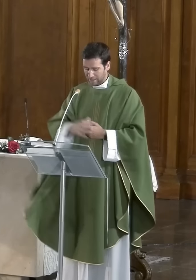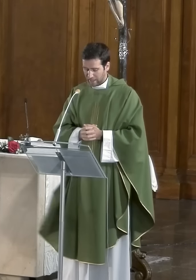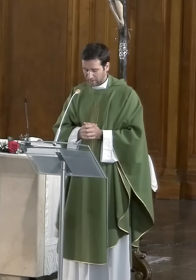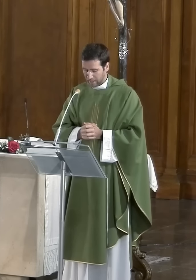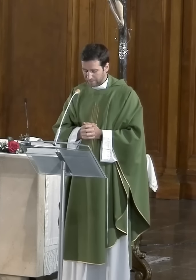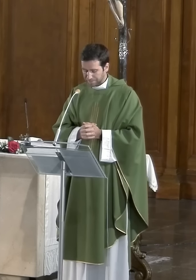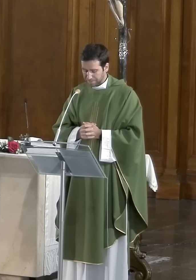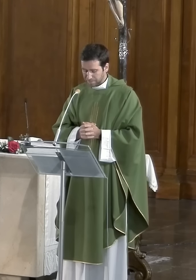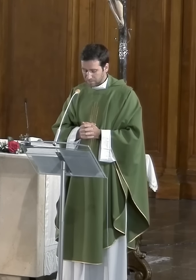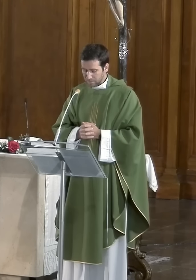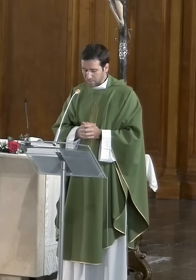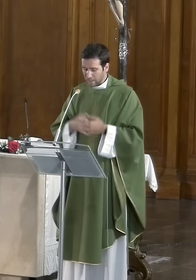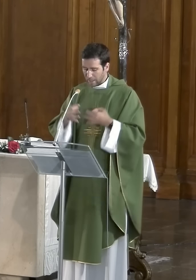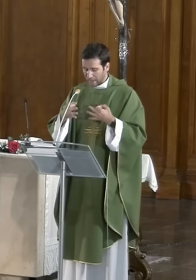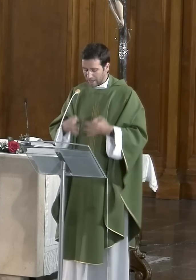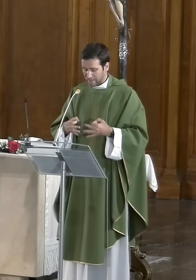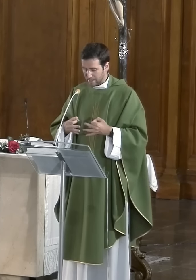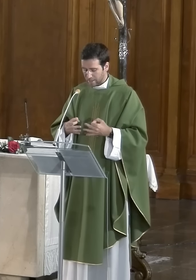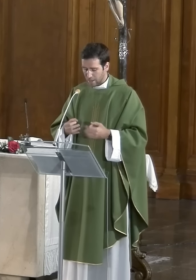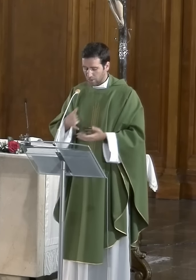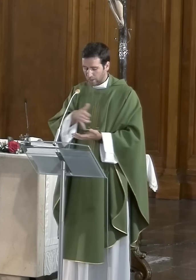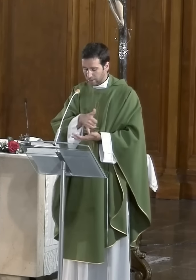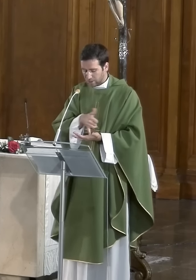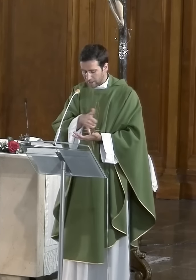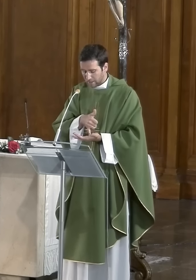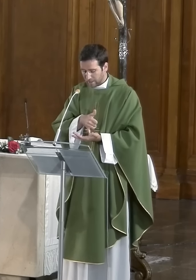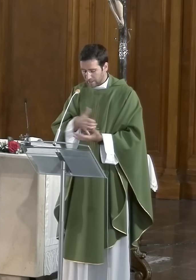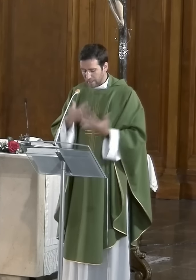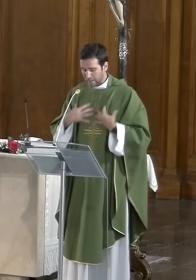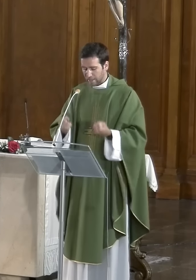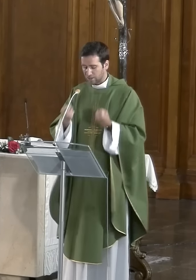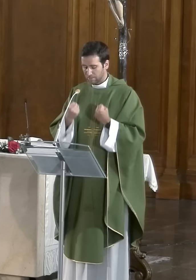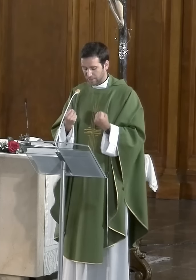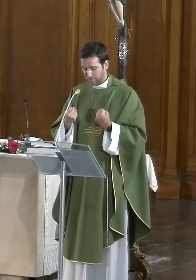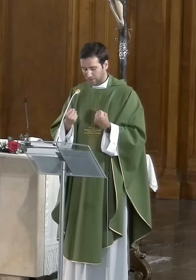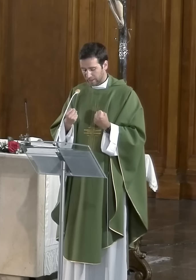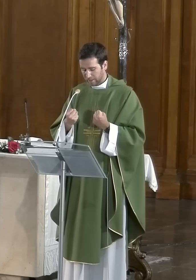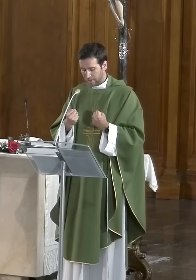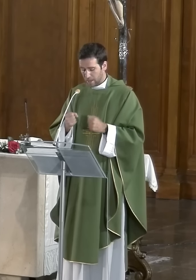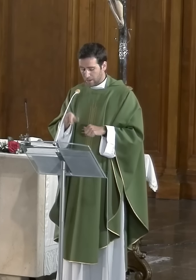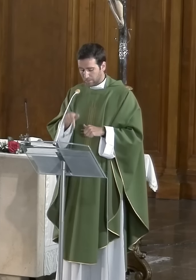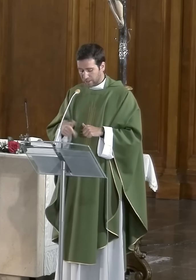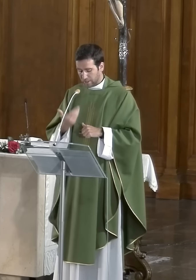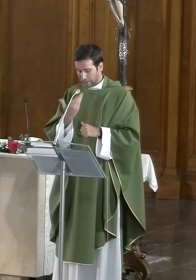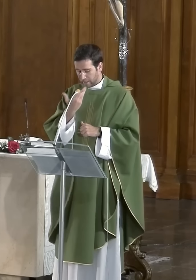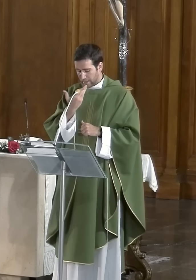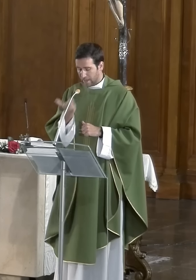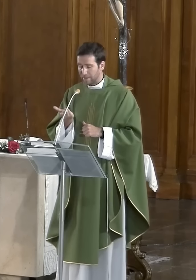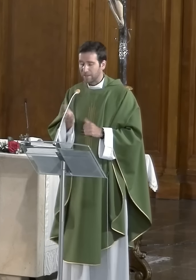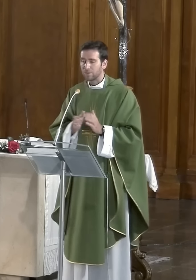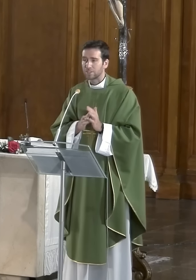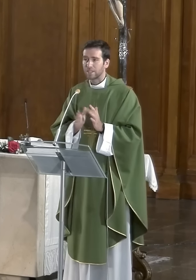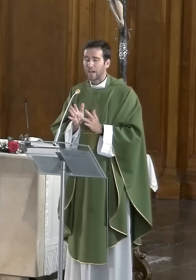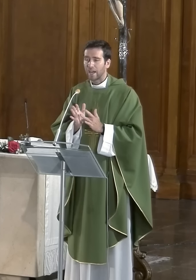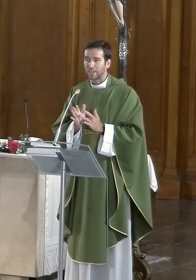gracia. Es cuando soy débil que soy más fuerte. Pues hoy le pedimos a Jesús,